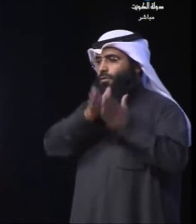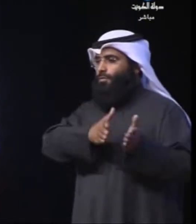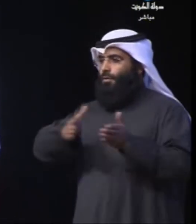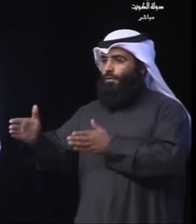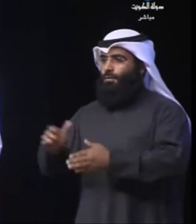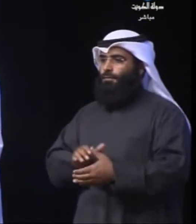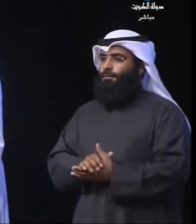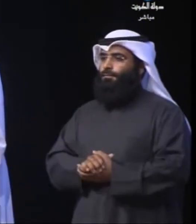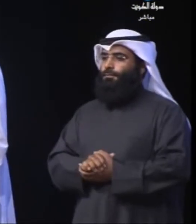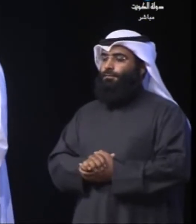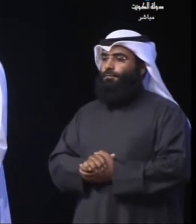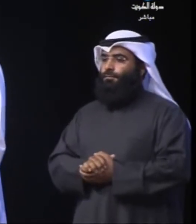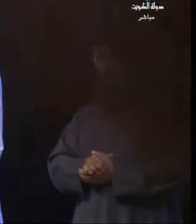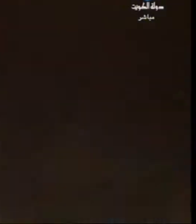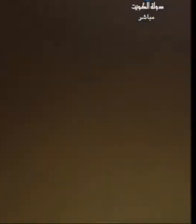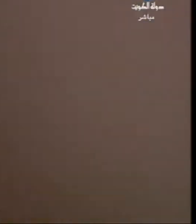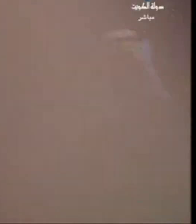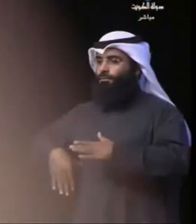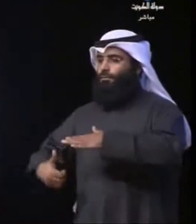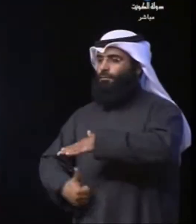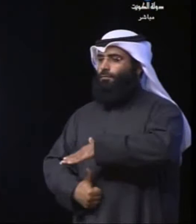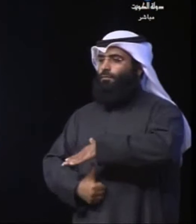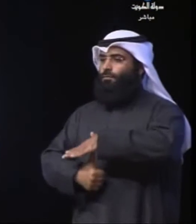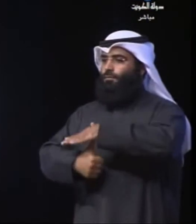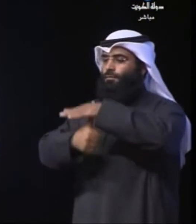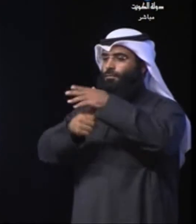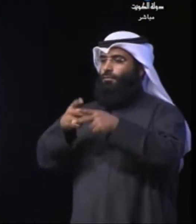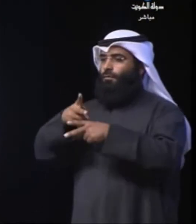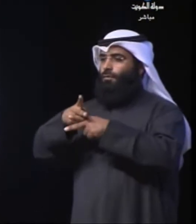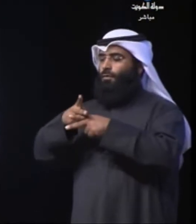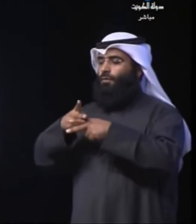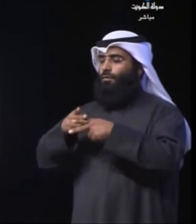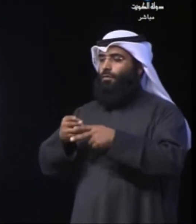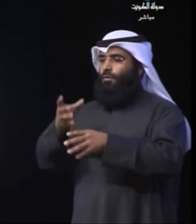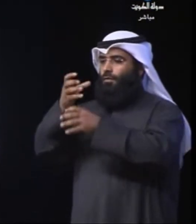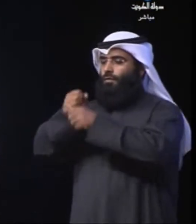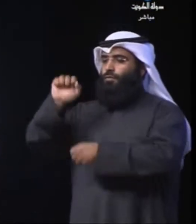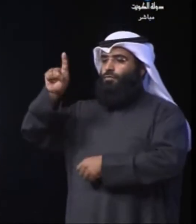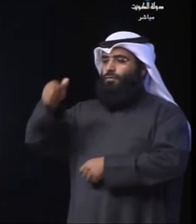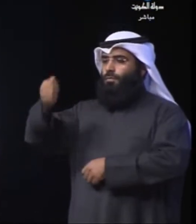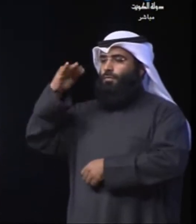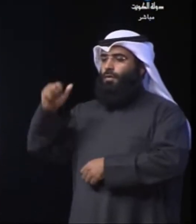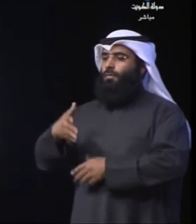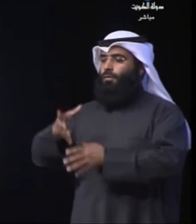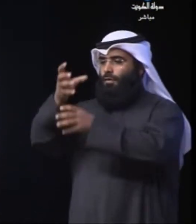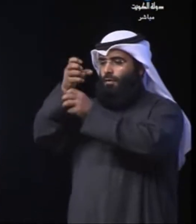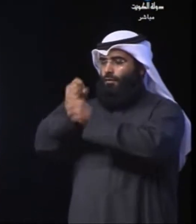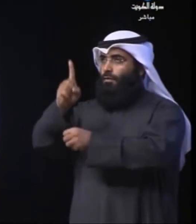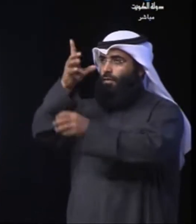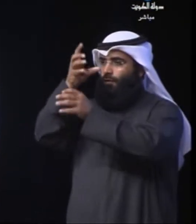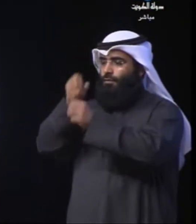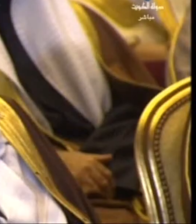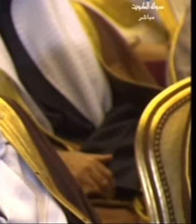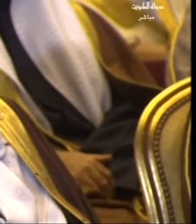أجمعين. حضرة صاحب السمو الشيخ صباح الأحمد الجابر الصباح أمير البلاد المفدى حفظه الله